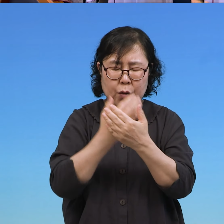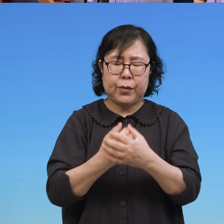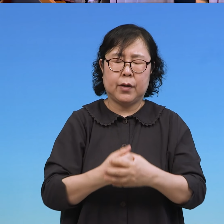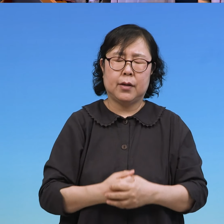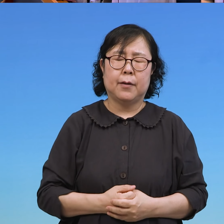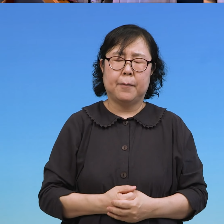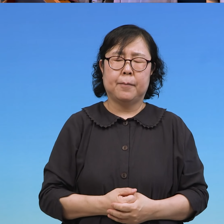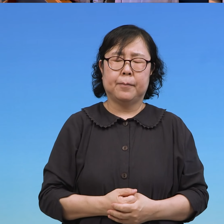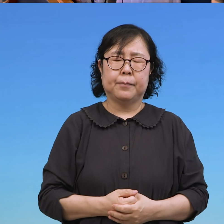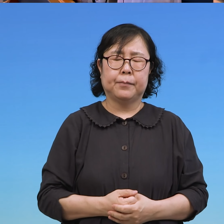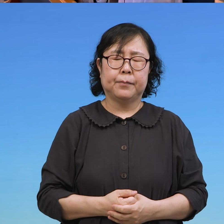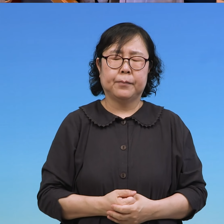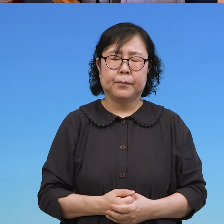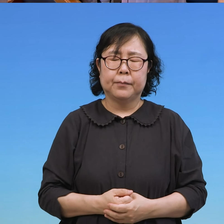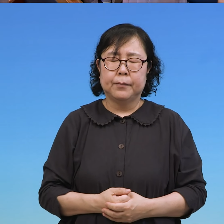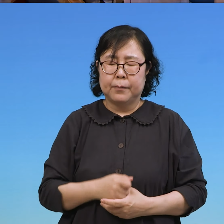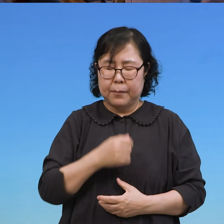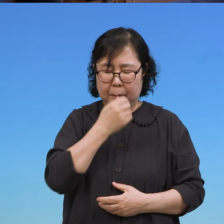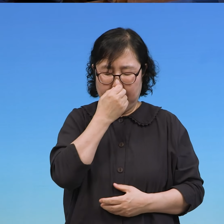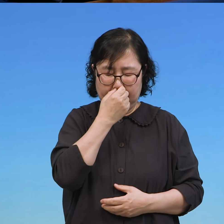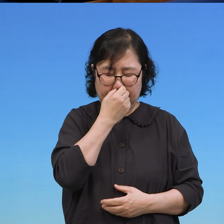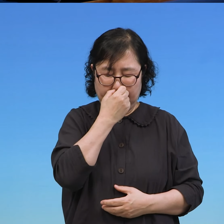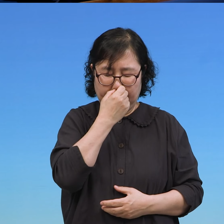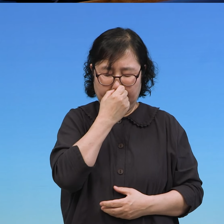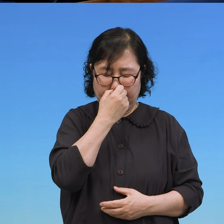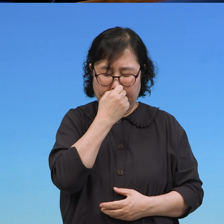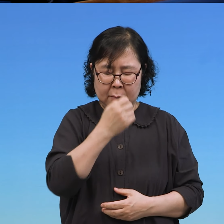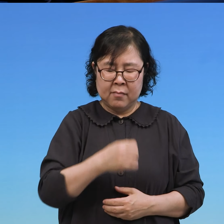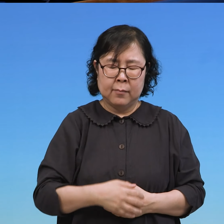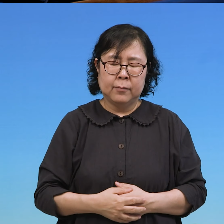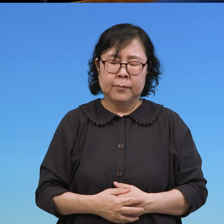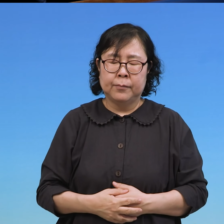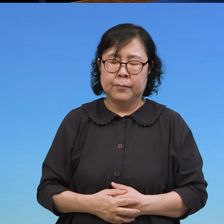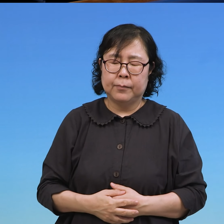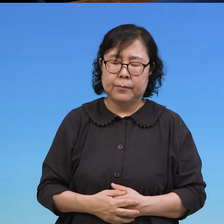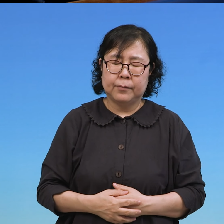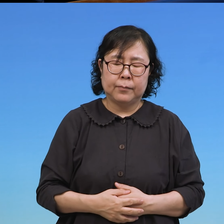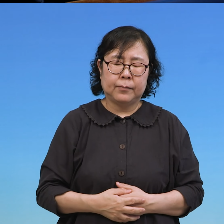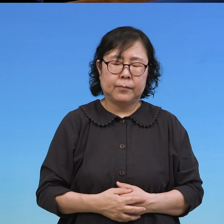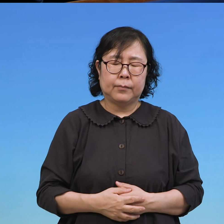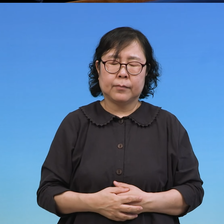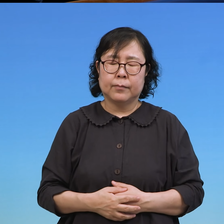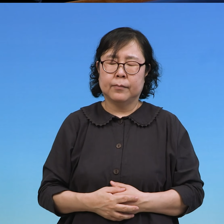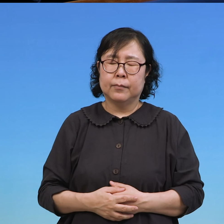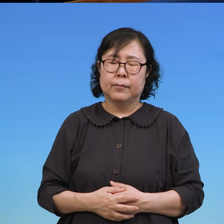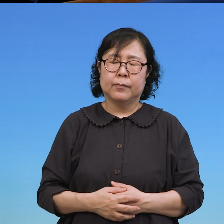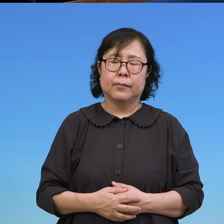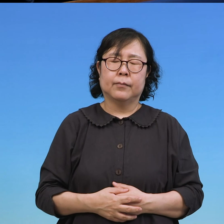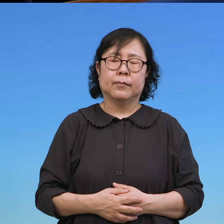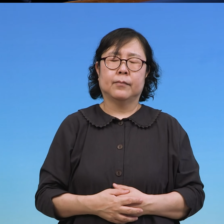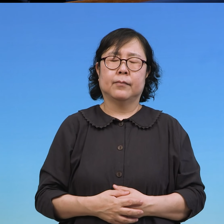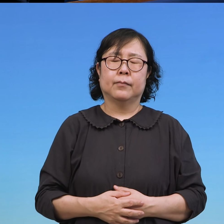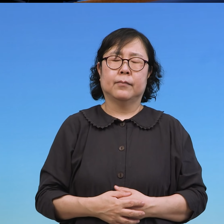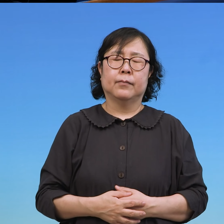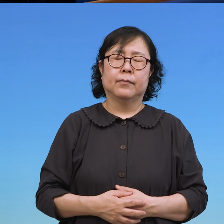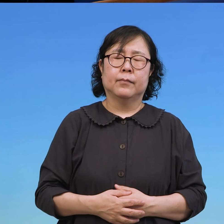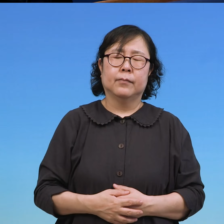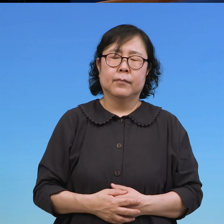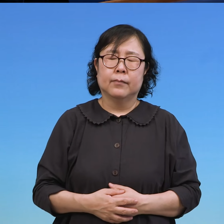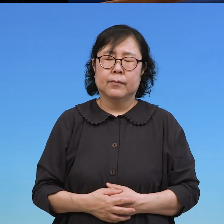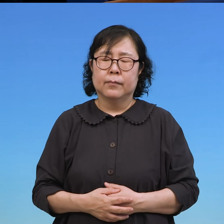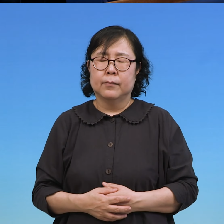주시옵소서. 그럴 때 끝이 어머니 하는 기쁨을 넣어 주시옵소서. 끝까지 펼쳐지게 주시는 그 기쁨으로 아버지 그 소망을 나갈